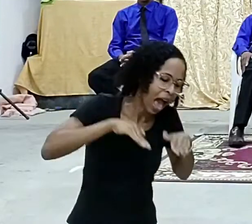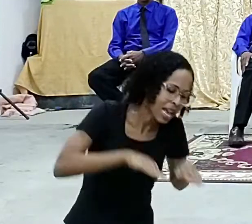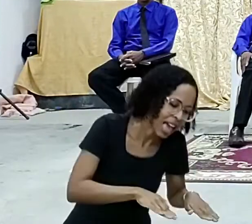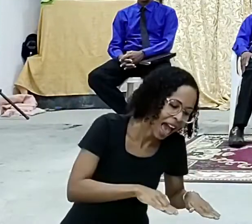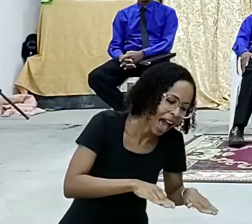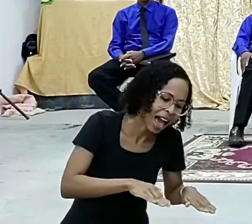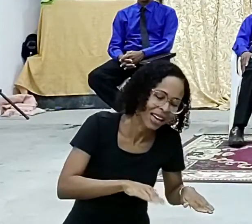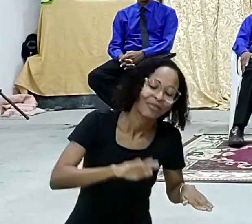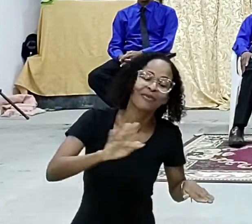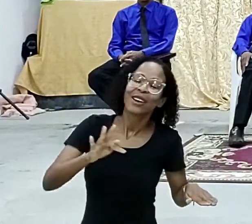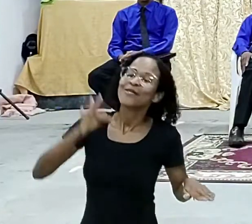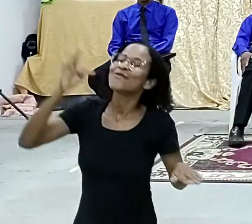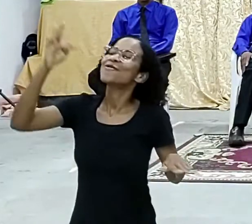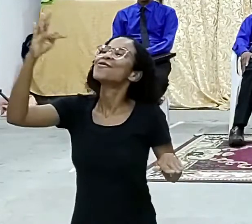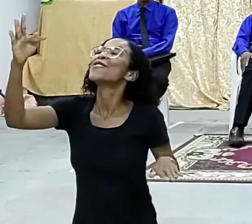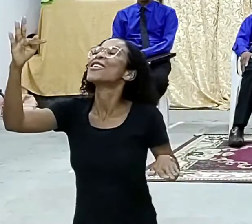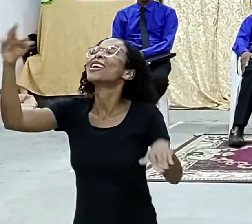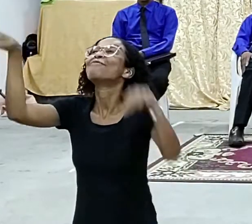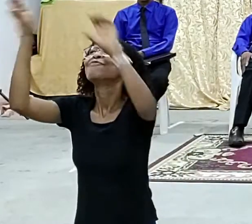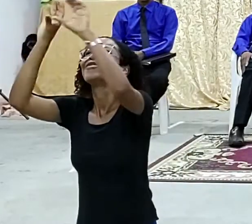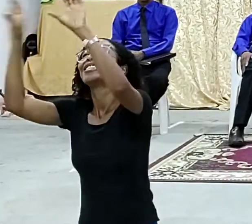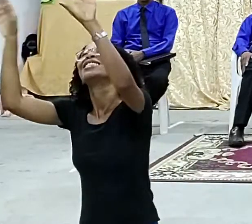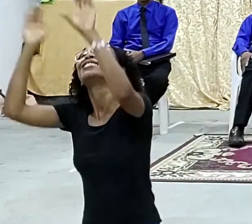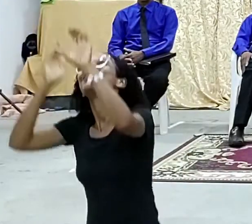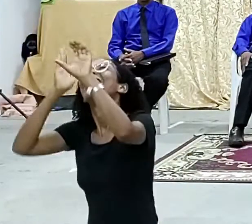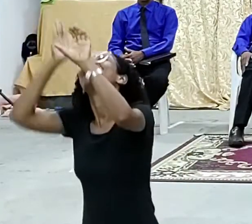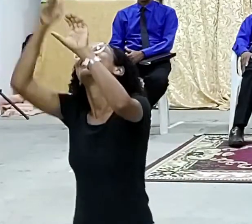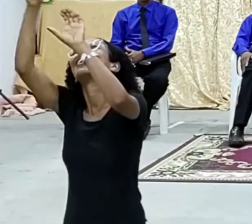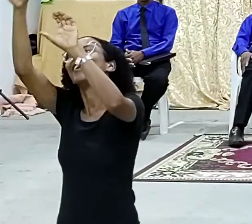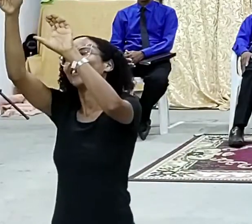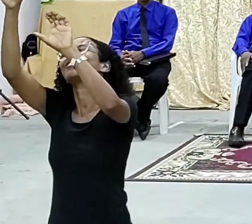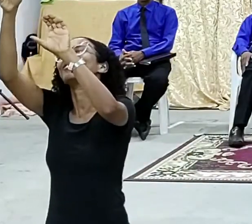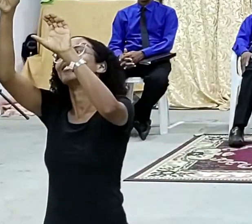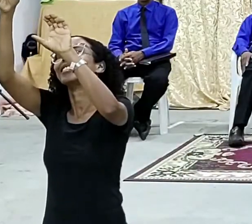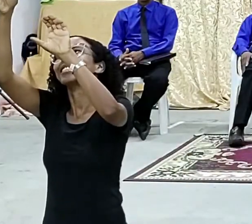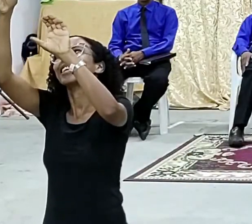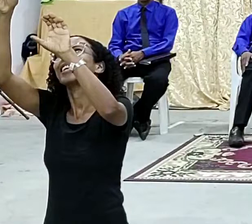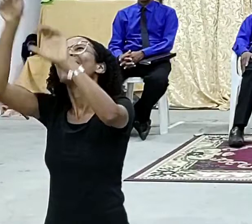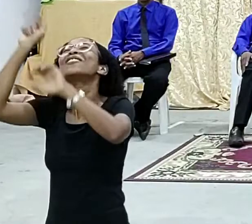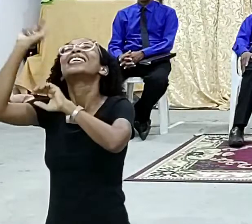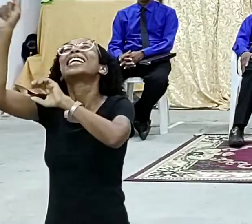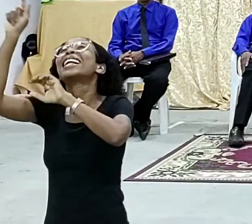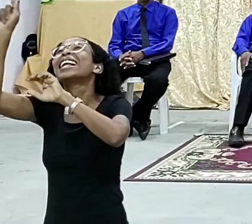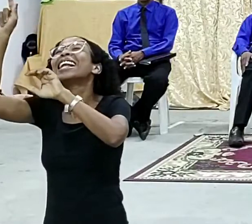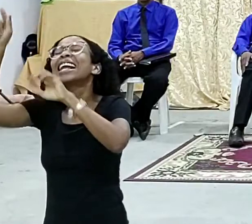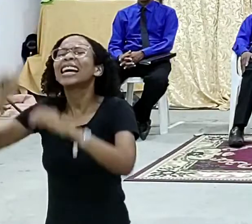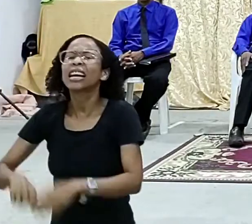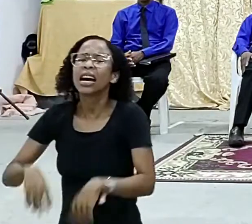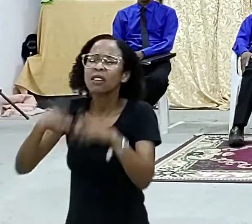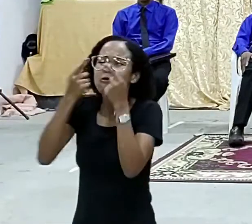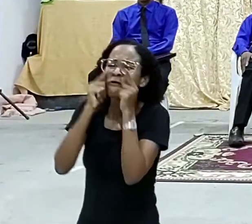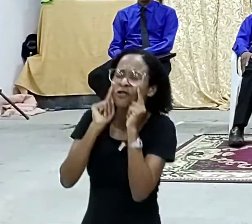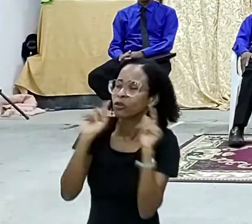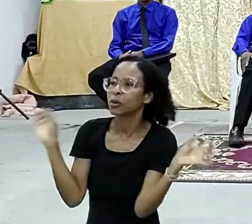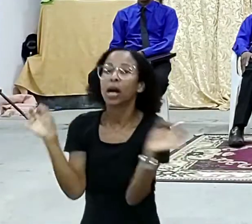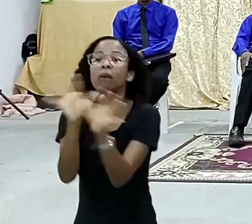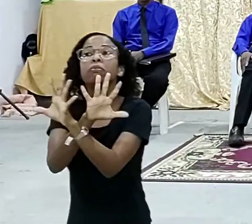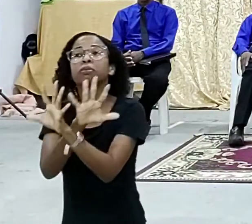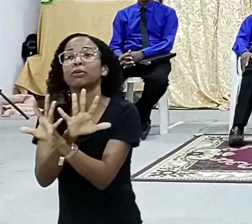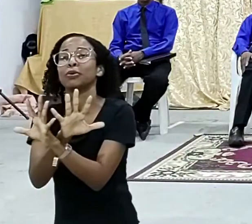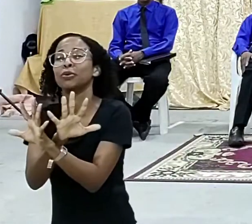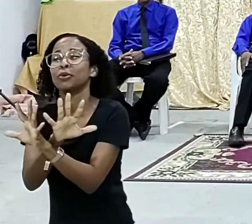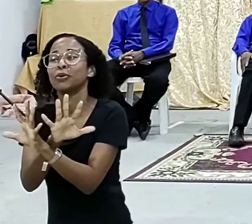Senhor, vai para um lugar de vida eterna, vai para um lugar em que não há pranto, cheiro e nem